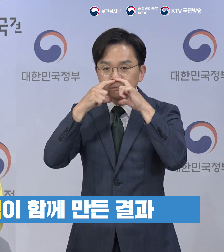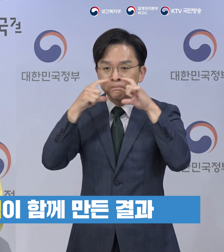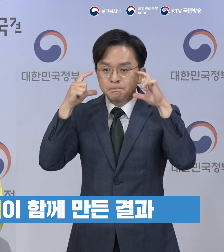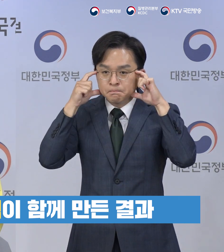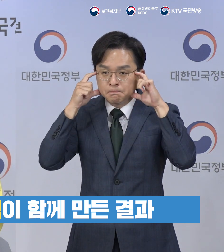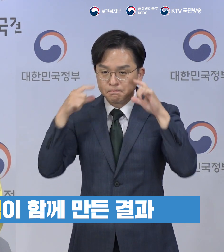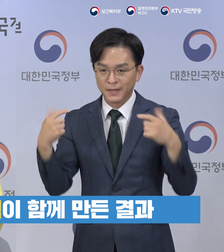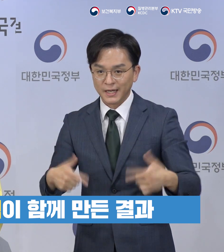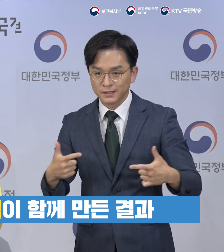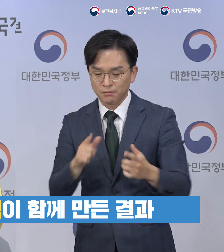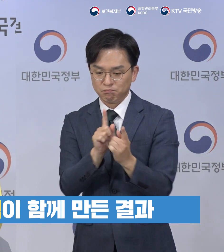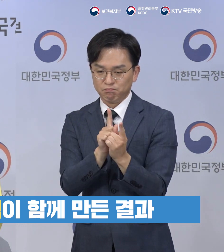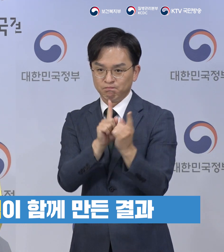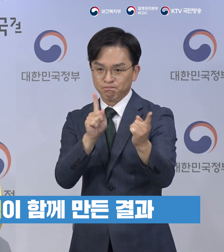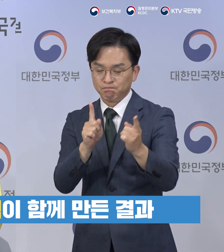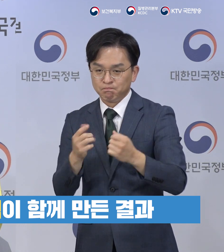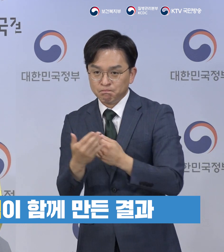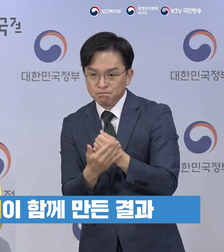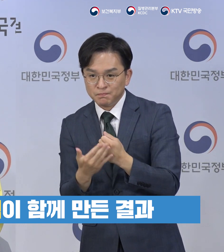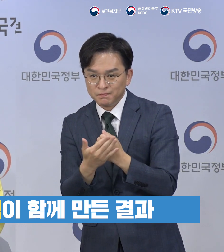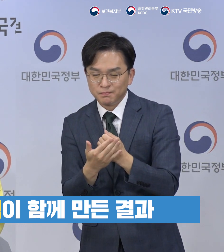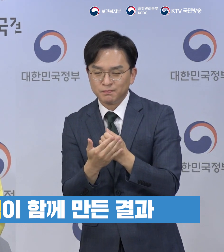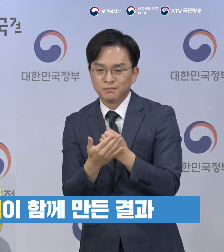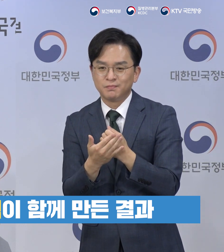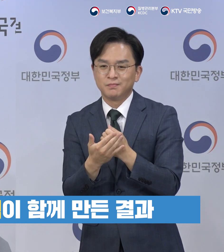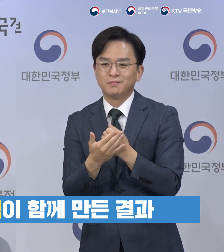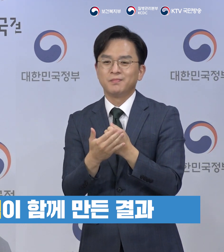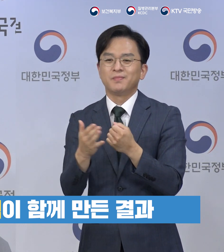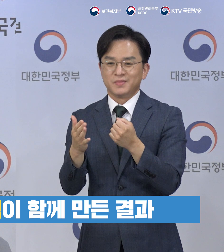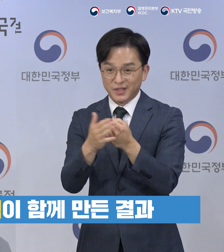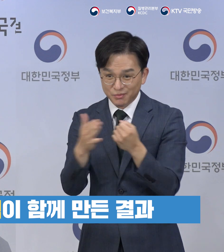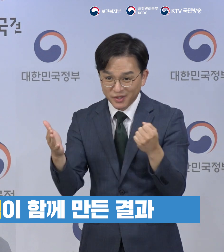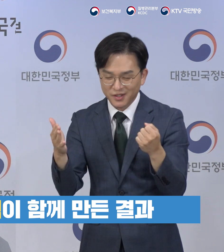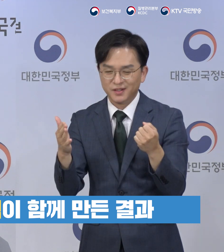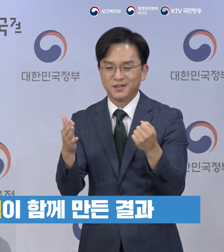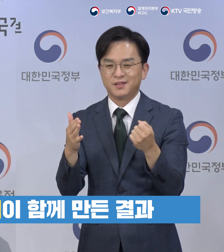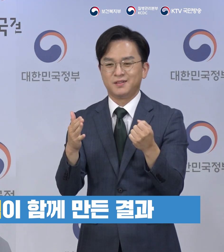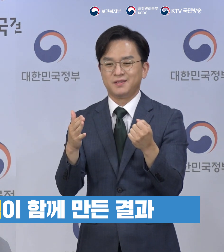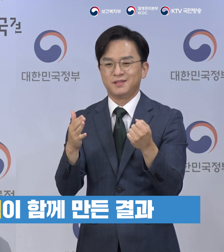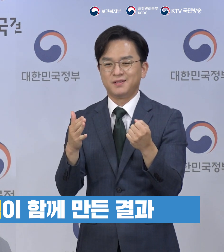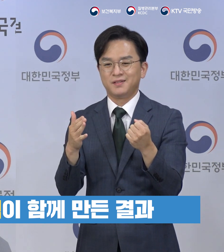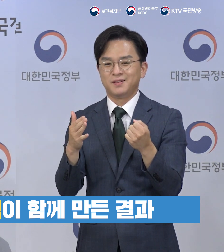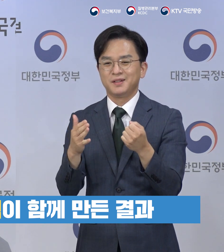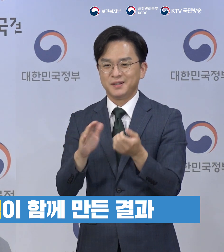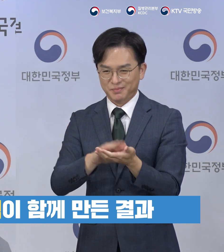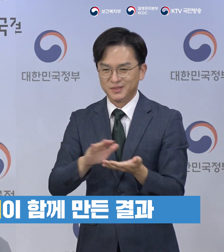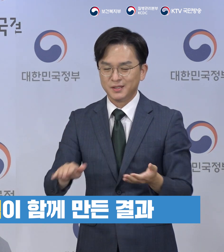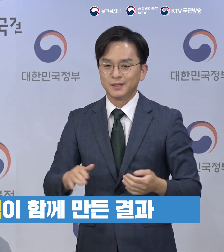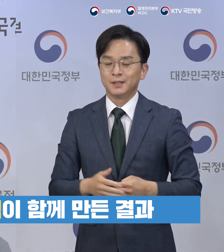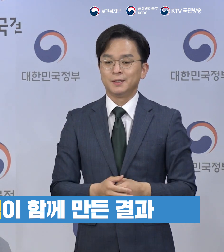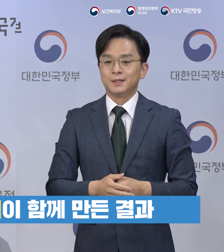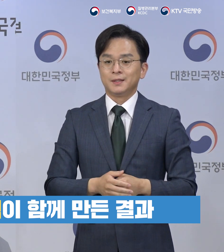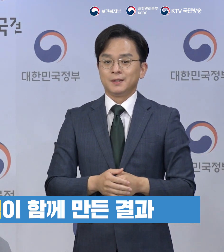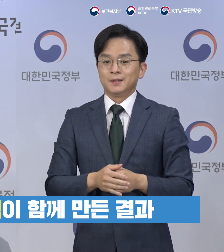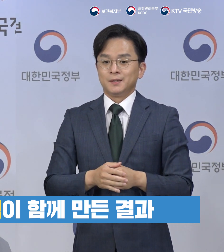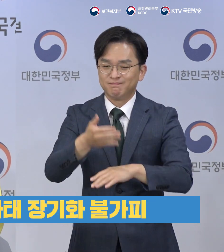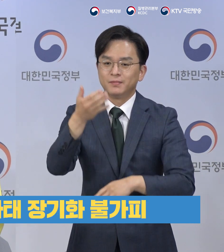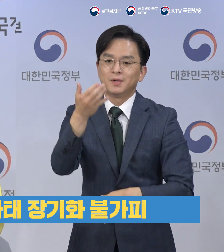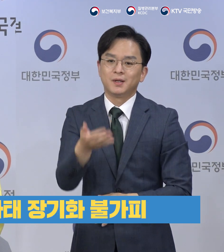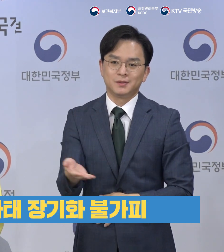거리두기, 마스크 착용과 같은 방역 수칙을 철저히 지켜주신 국민 여러분의 노력이 어우러진